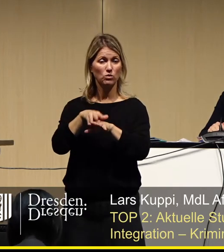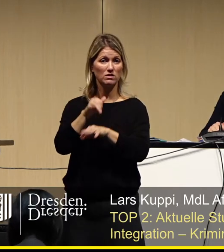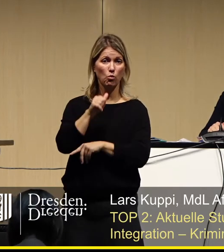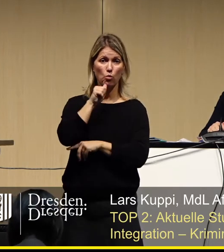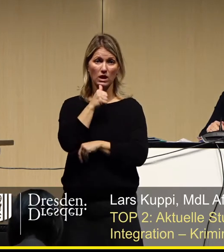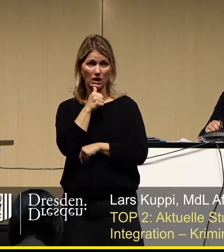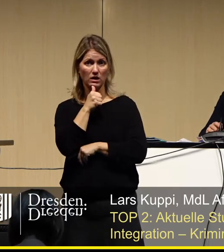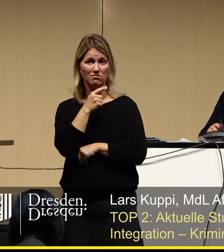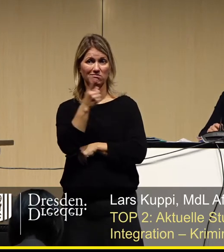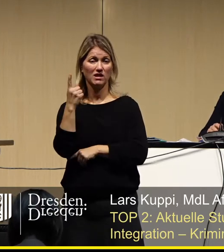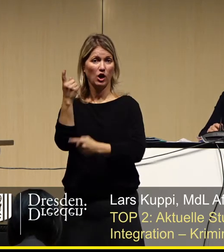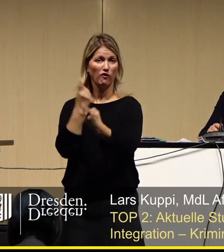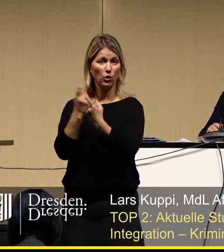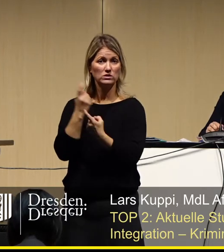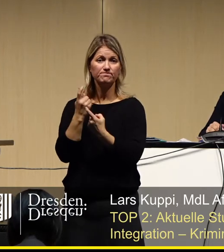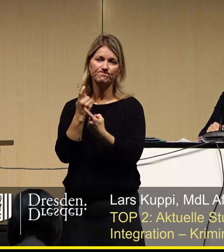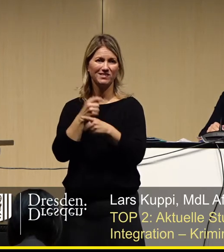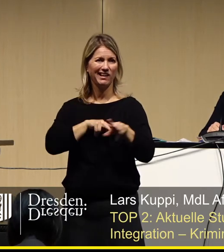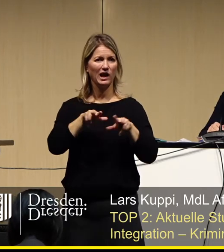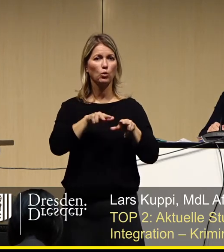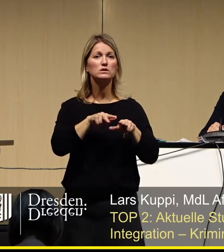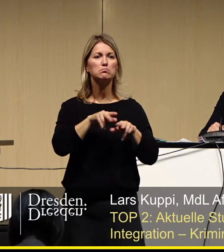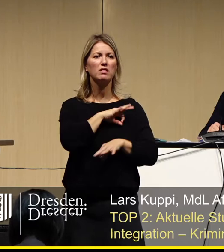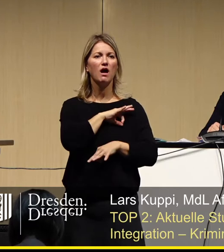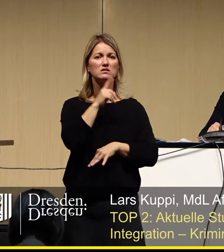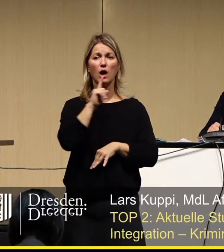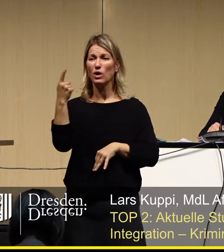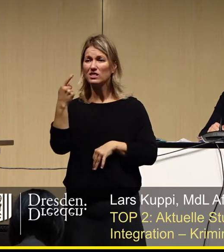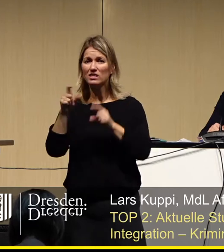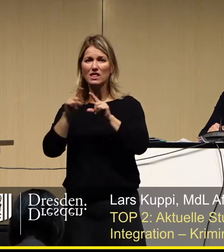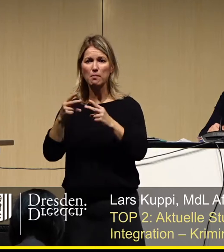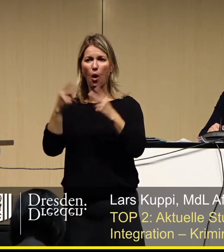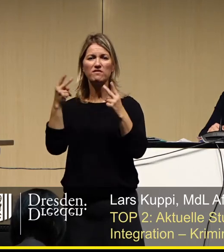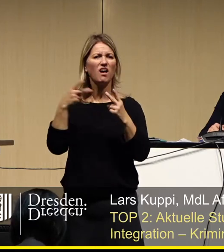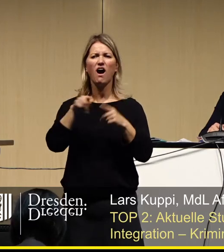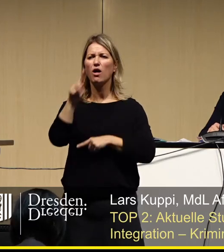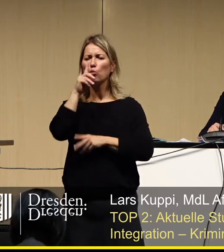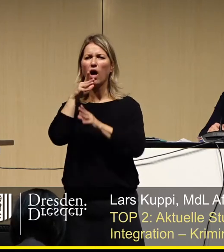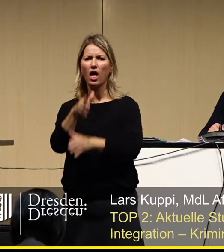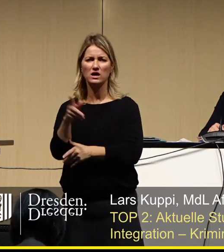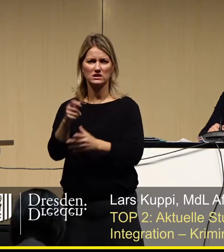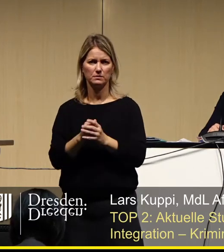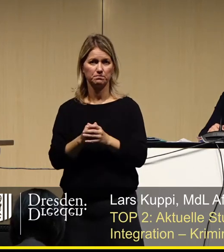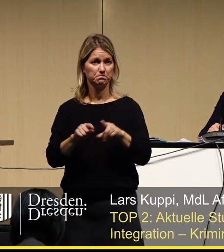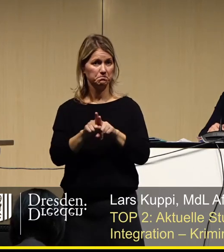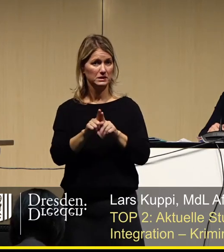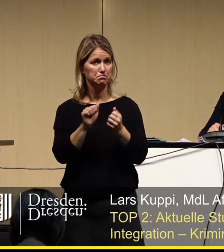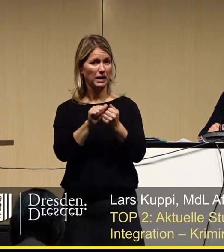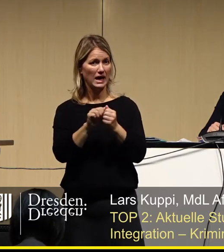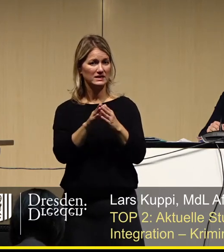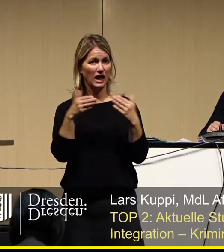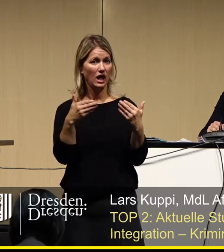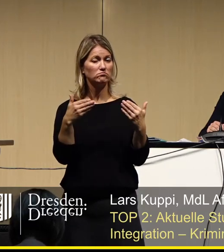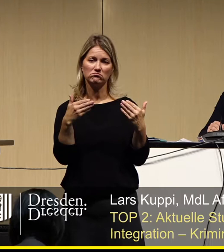von Flüchtlingen, von den Regierungsparteien als Hetze abgetan wird. Auch die Pressevertreter übernehmen oben